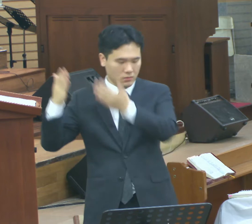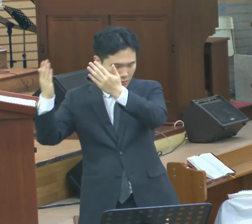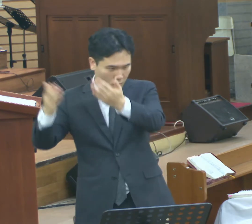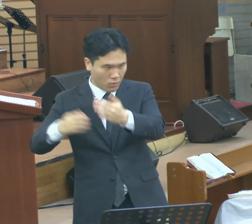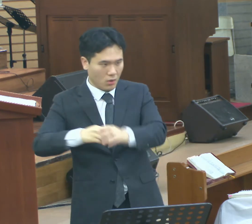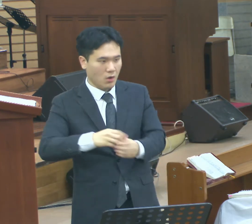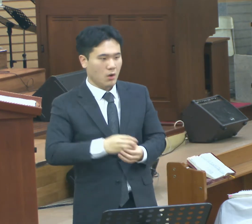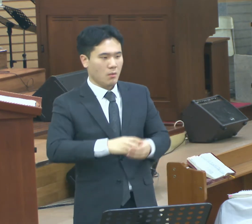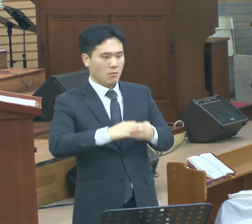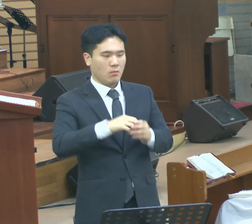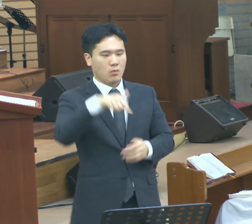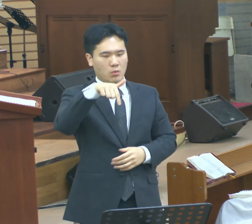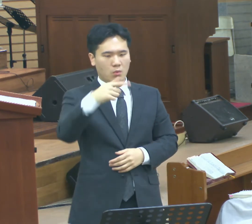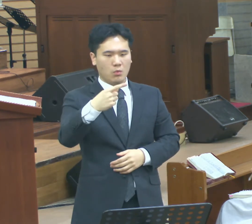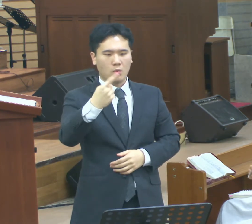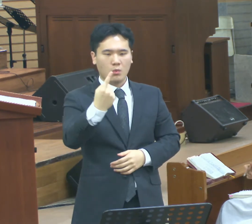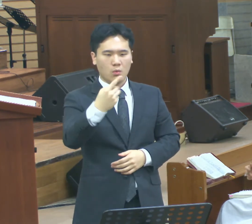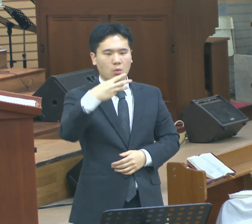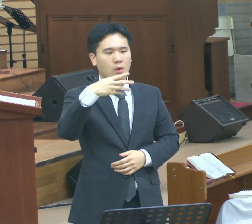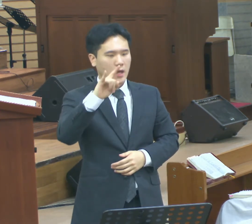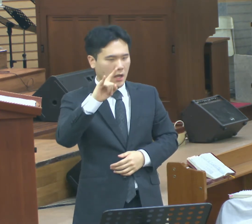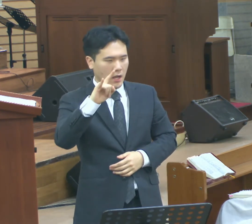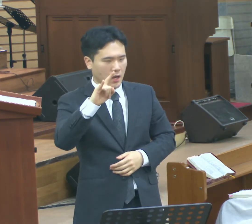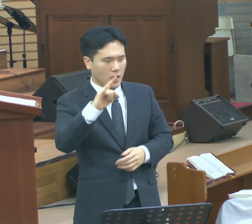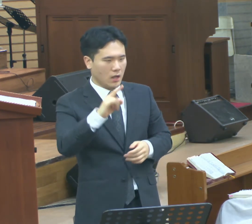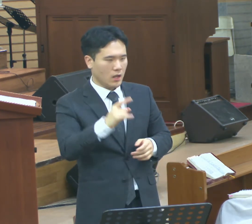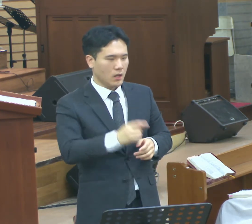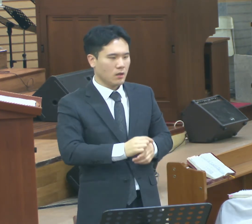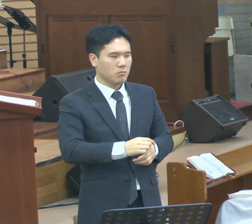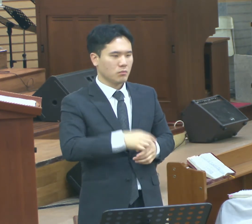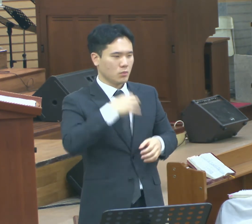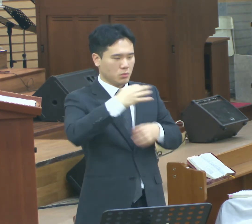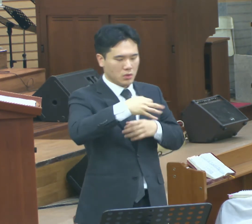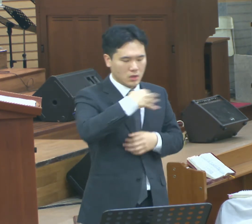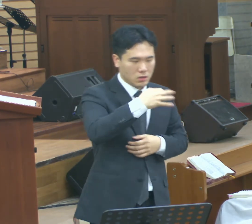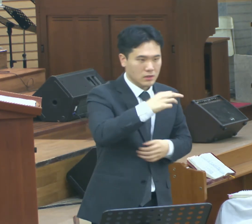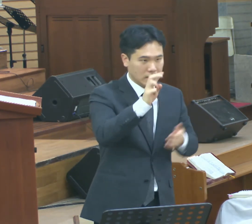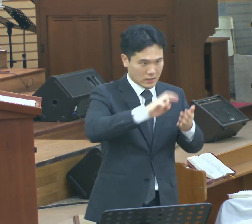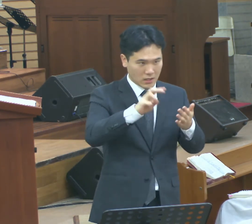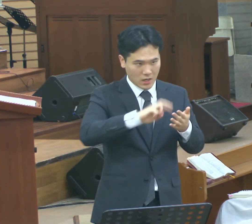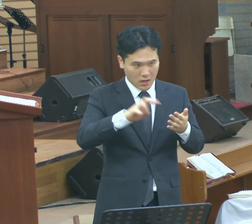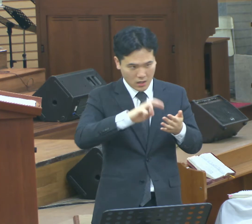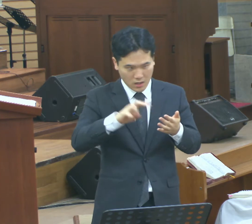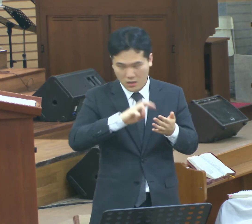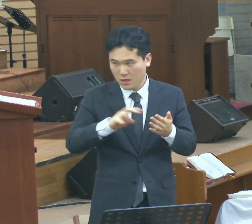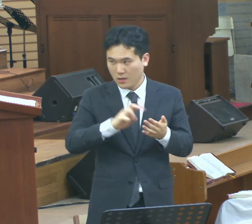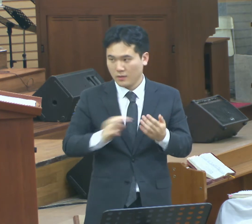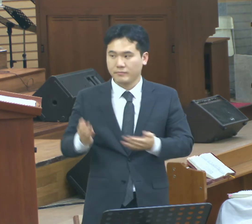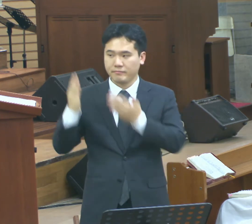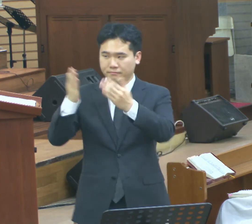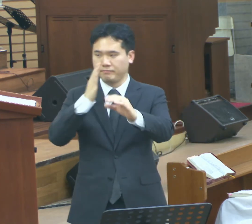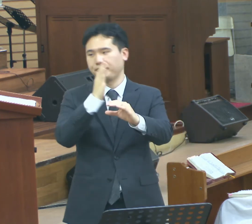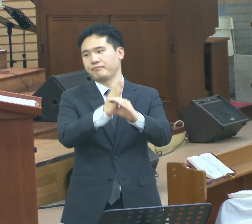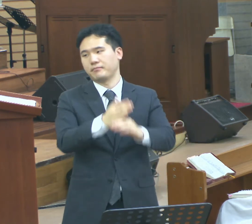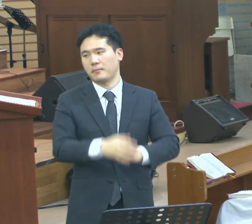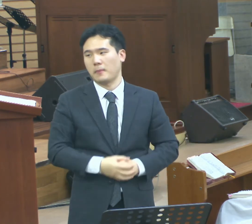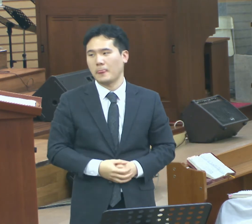내는 소리가 그냥 내는 게 아니고 그게 찬양 소리로 시인에게는 들리는 거예요. 성도 여러분